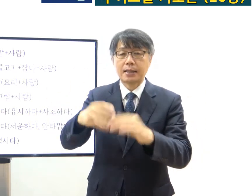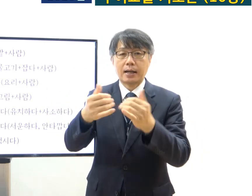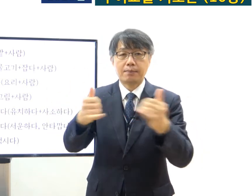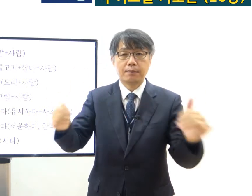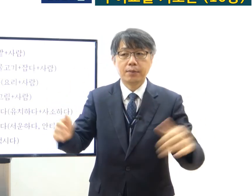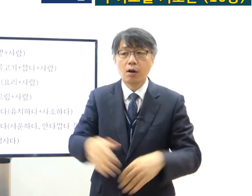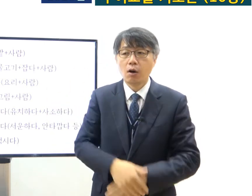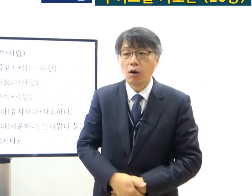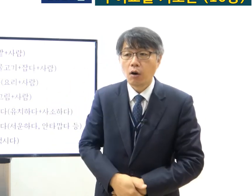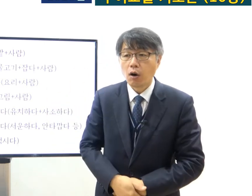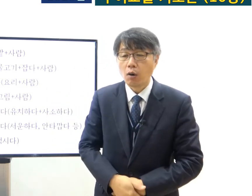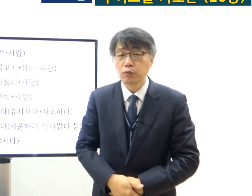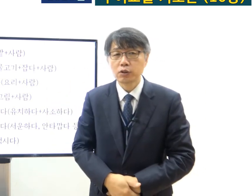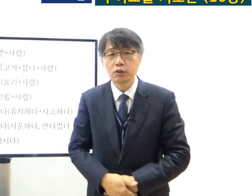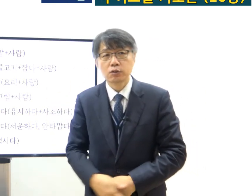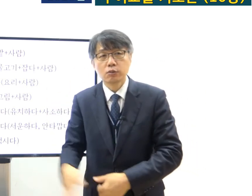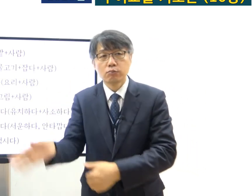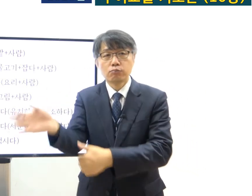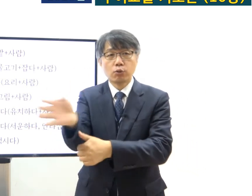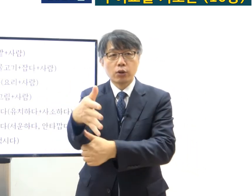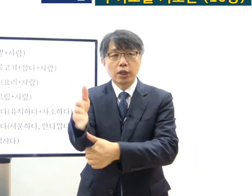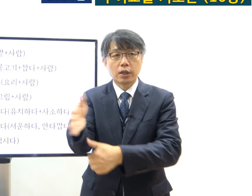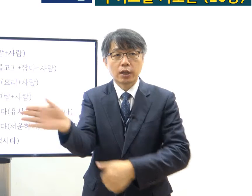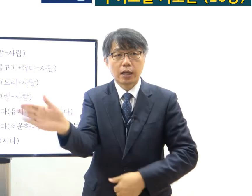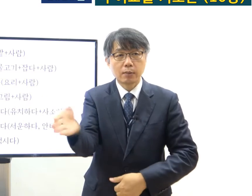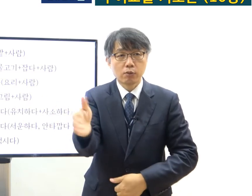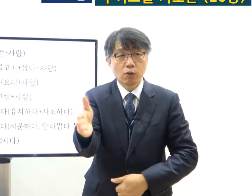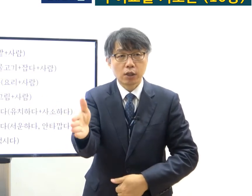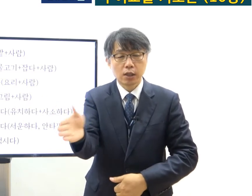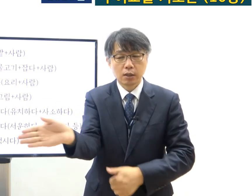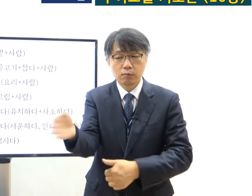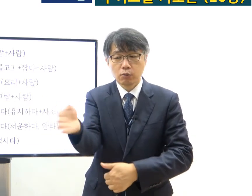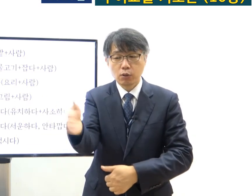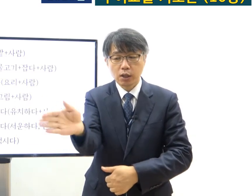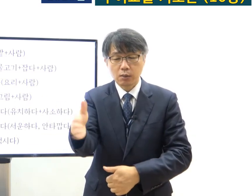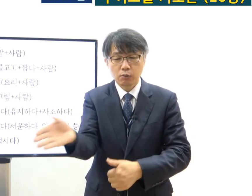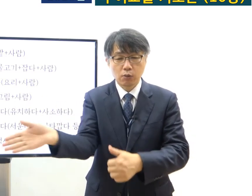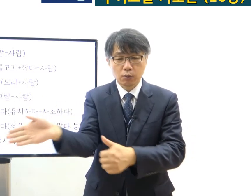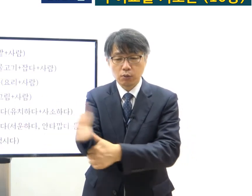사람. 어부는 물고기, 아니면 물고기